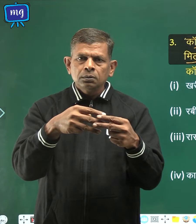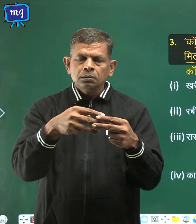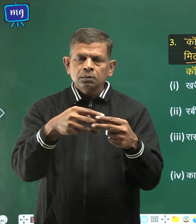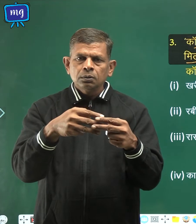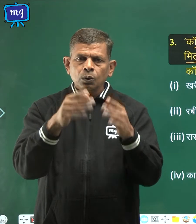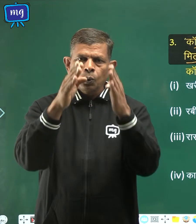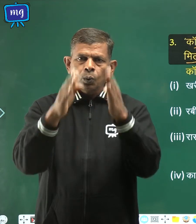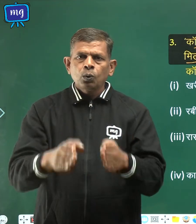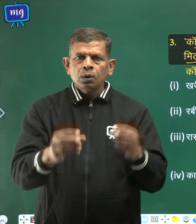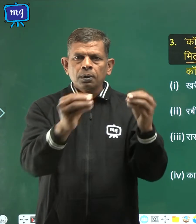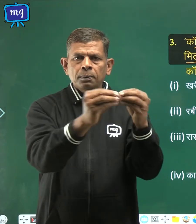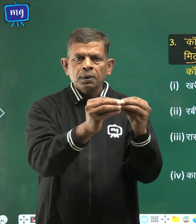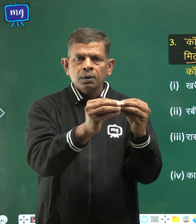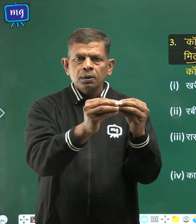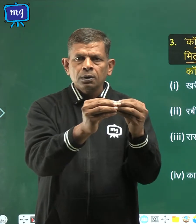कॉलम बी से